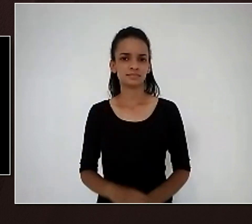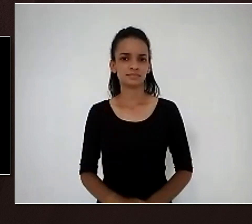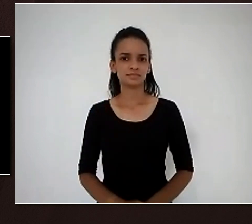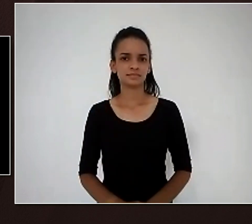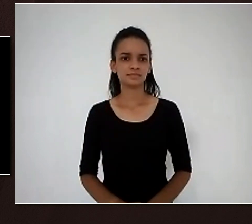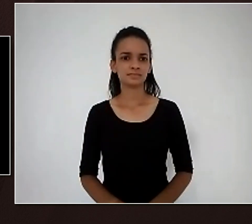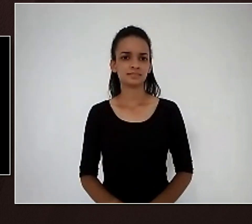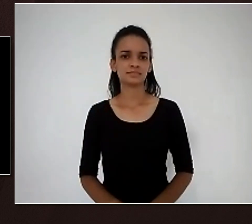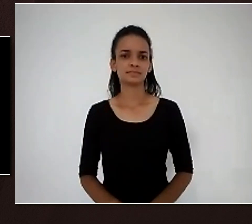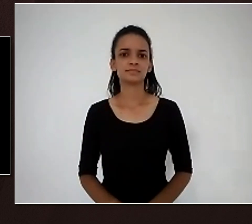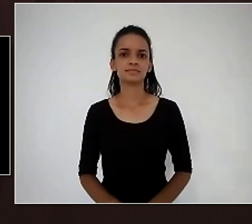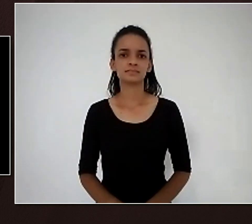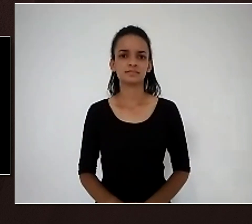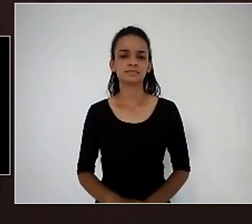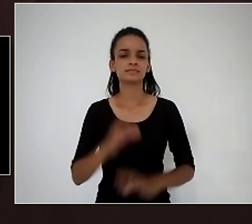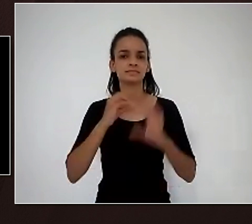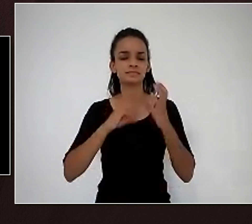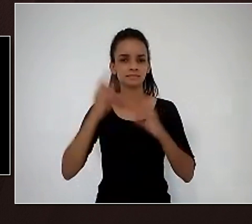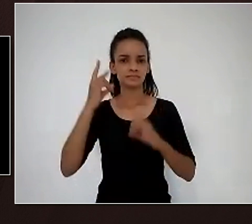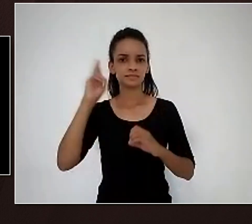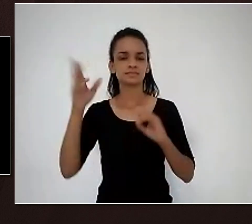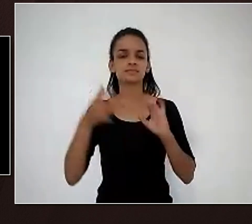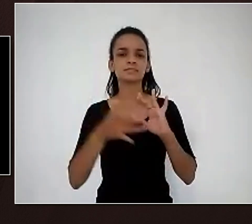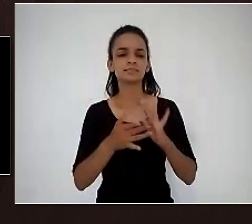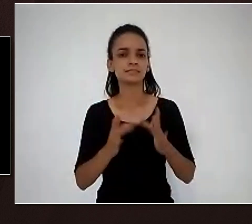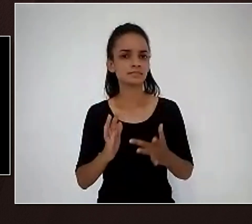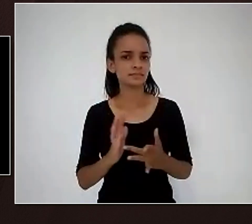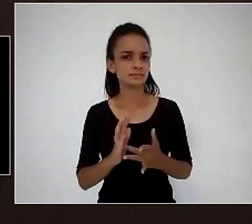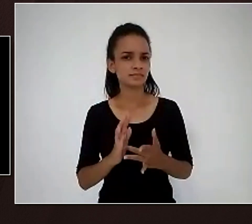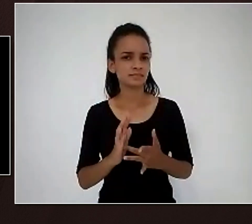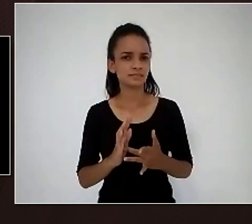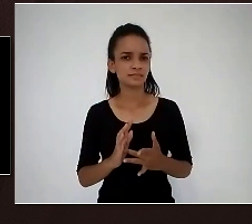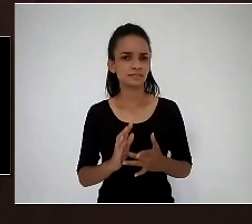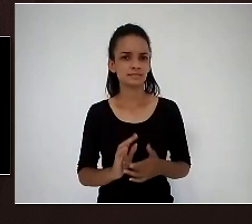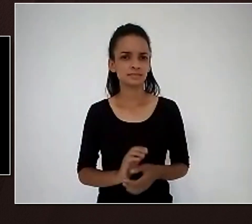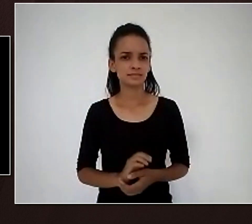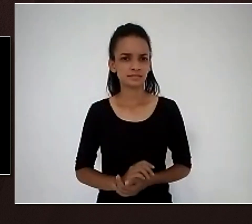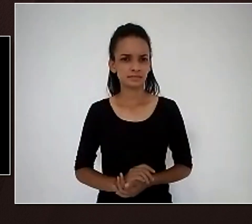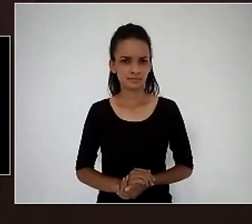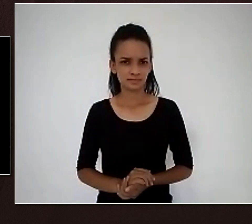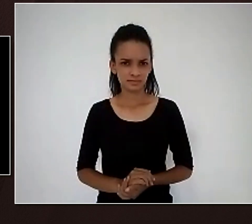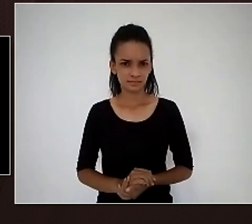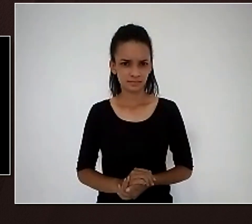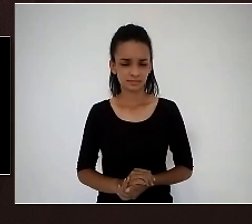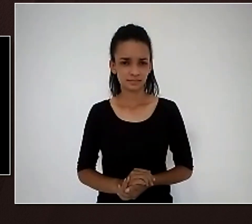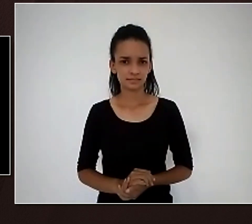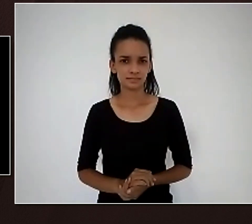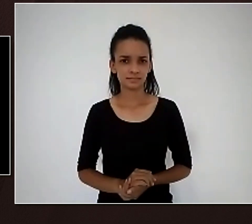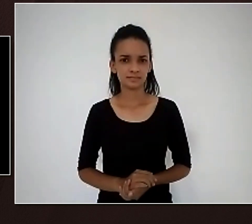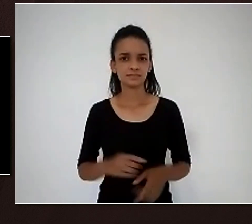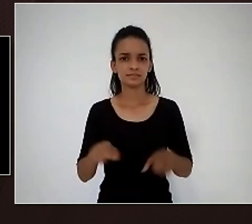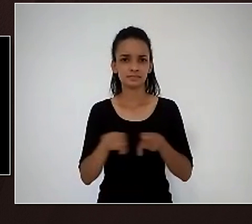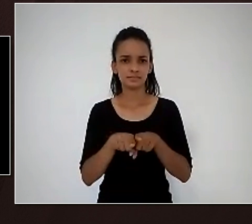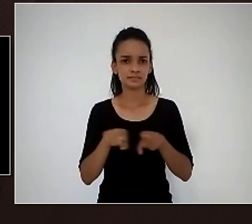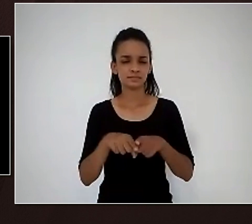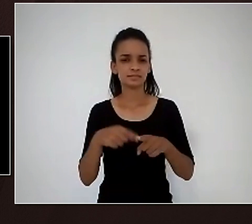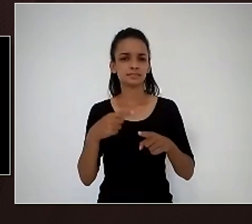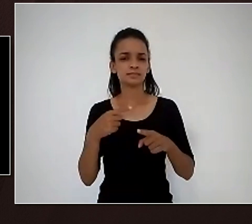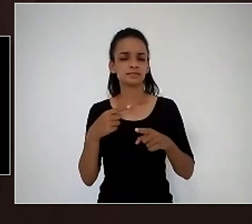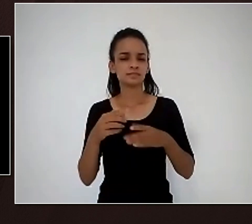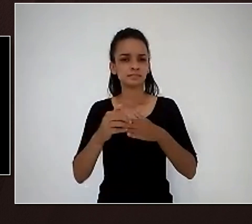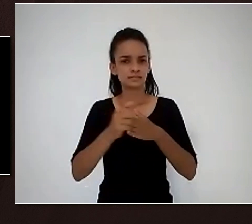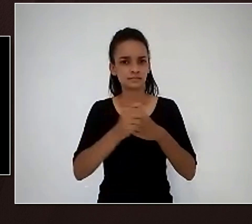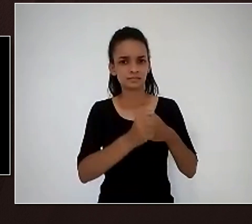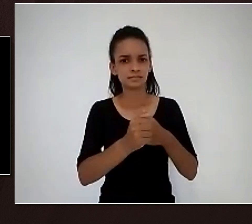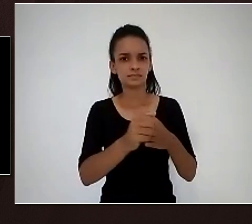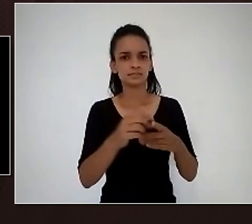amor. Oh, Señor Jesús. Y esto me tocó mucho, ¿no? También me llamó la atención, porque todo lo que nosotros hacemos en